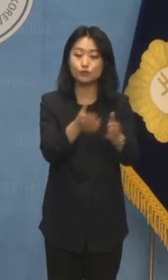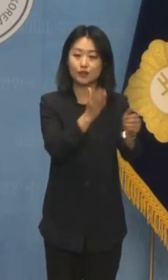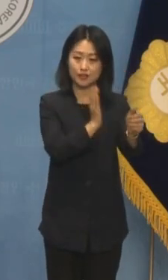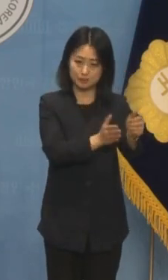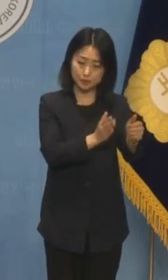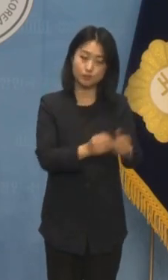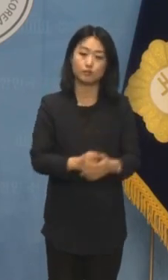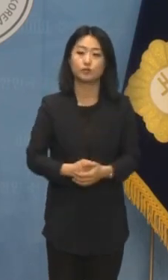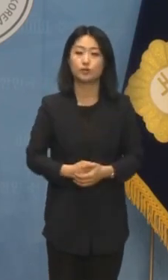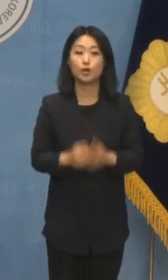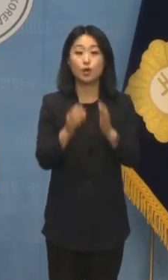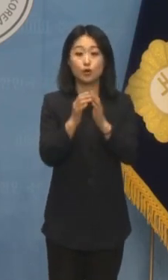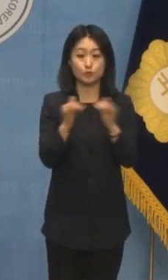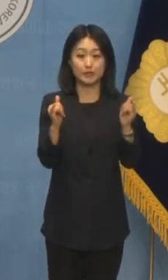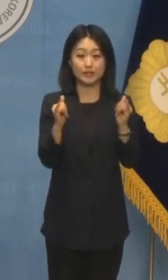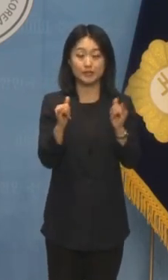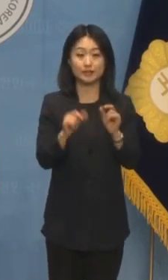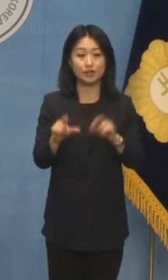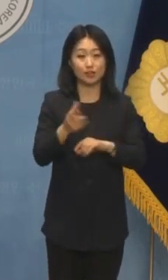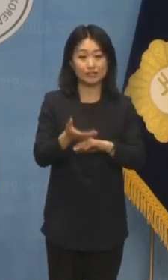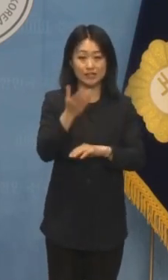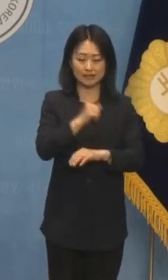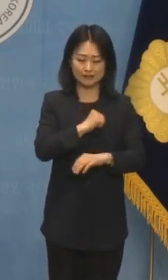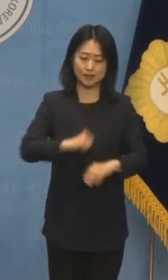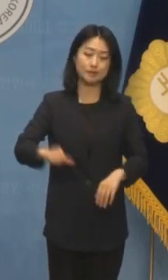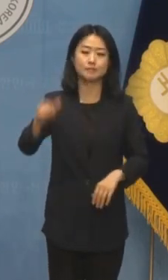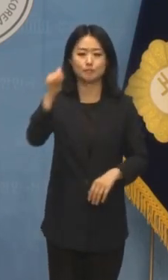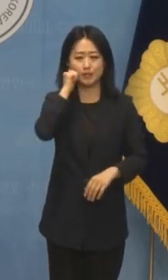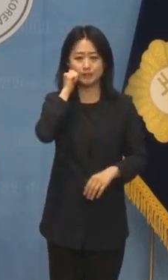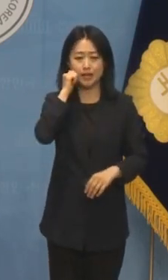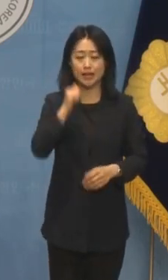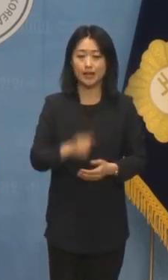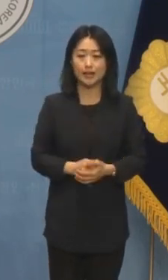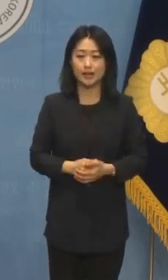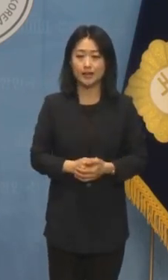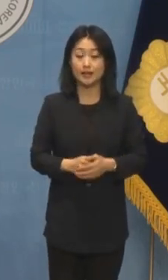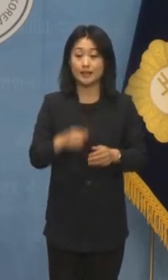집중하십시오. 국민은 더 이상 참기 힘듭니다.